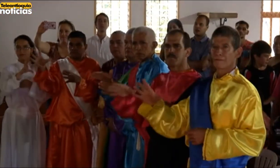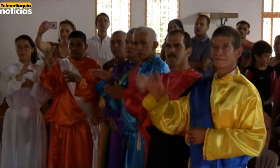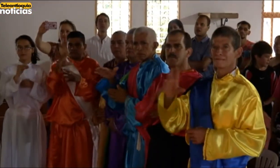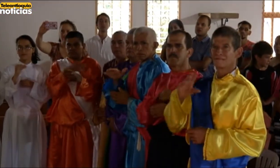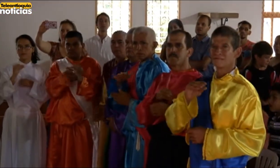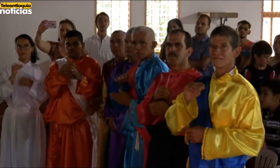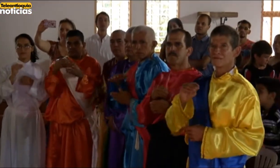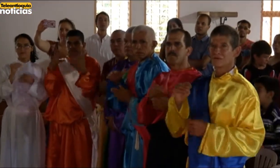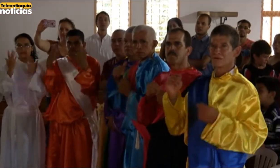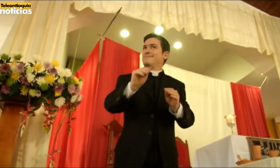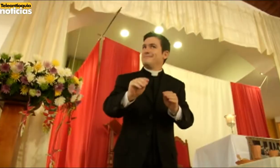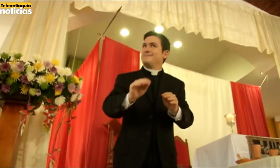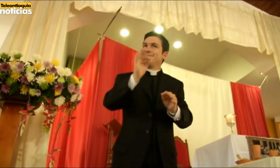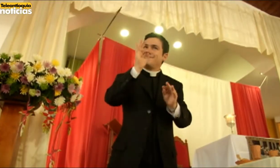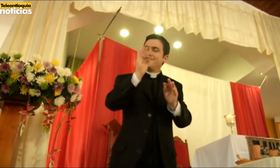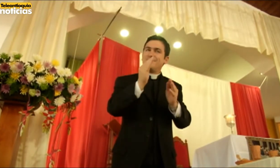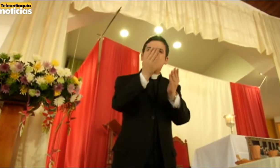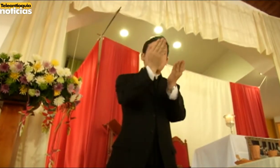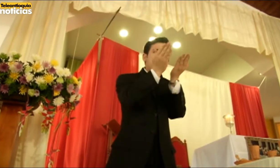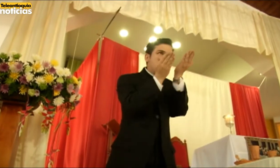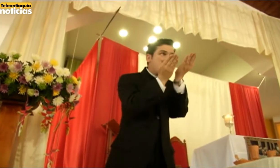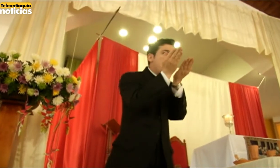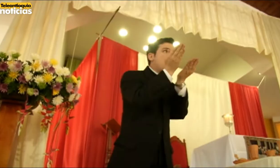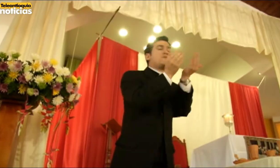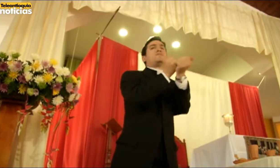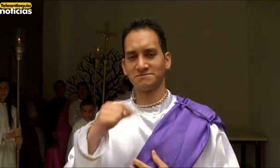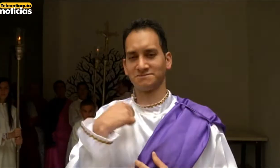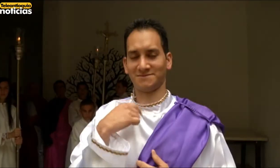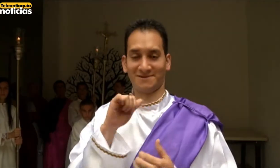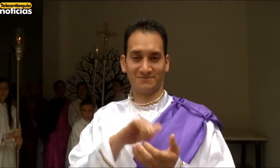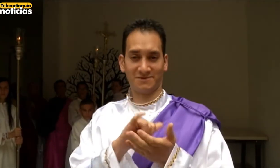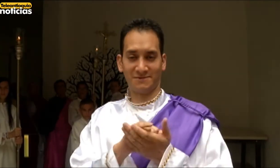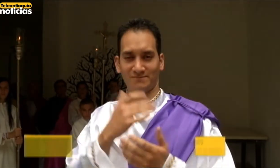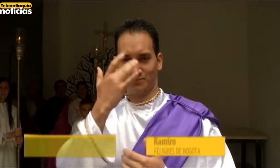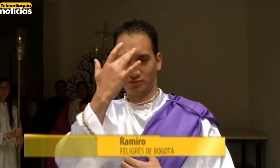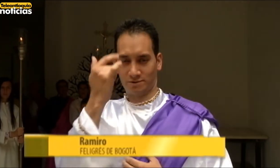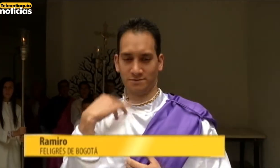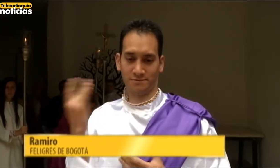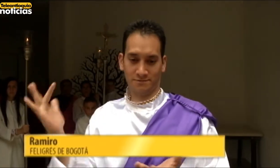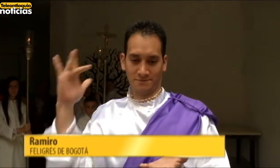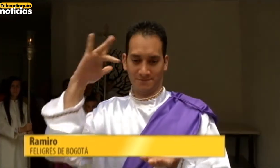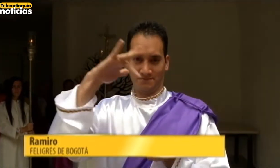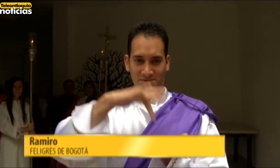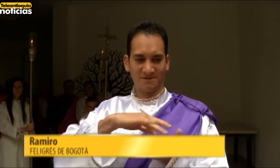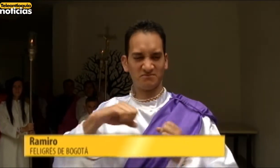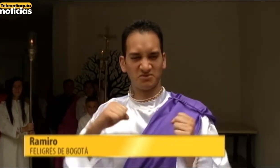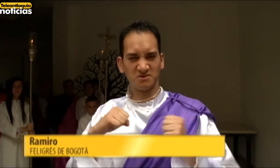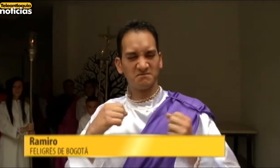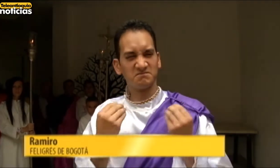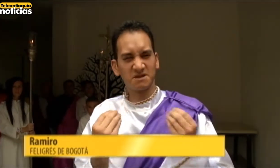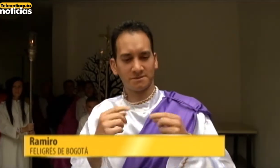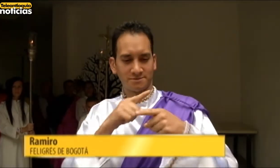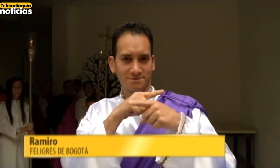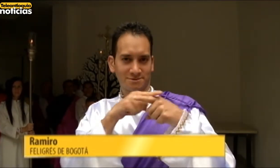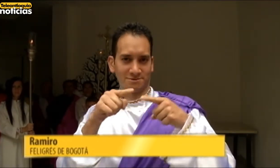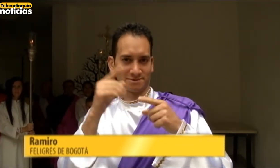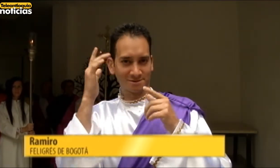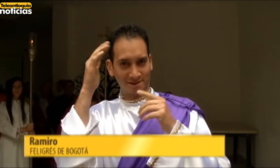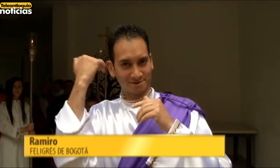realizada por un sacerdote que aprendió lenguaje de señas vine desde bogotá a participar en medellín de esta semana santa para